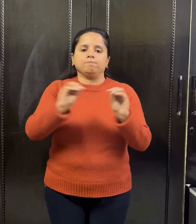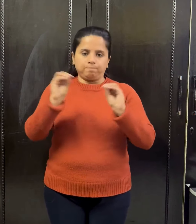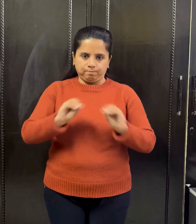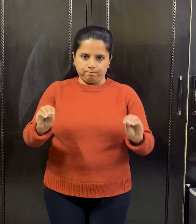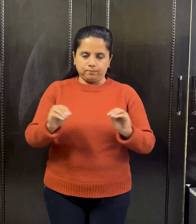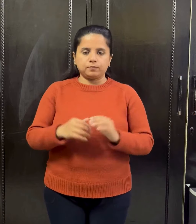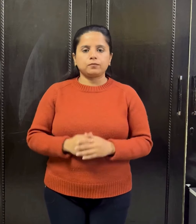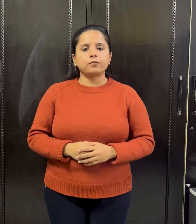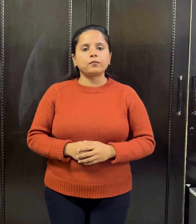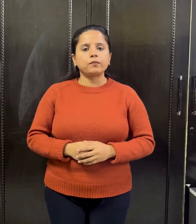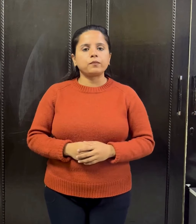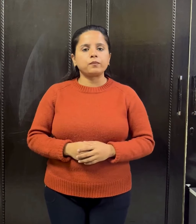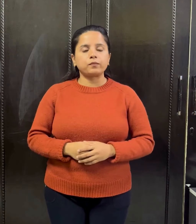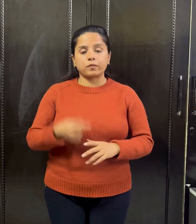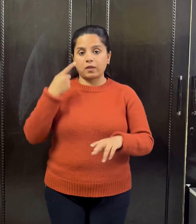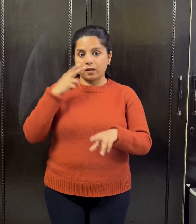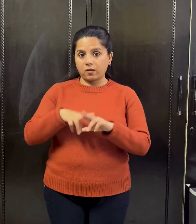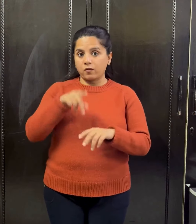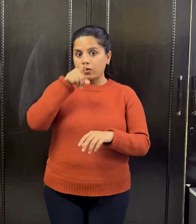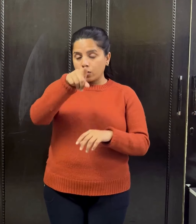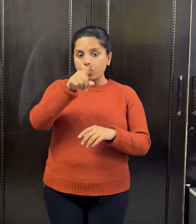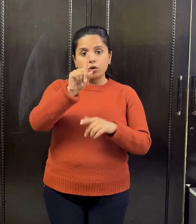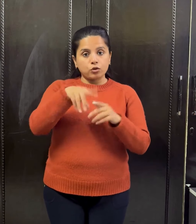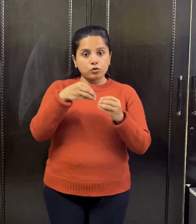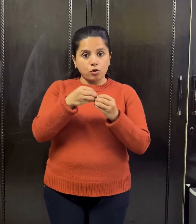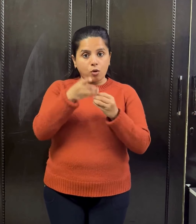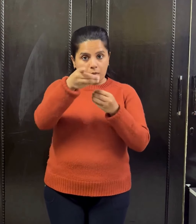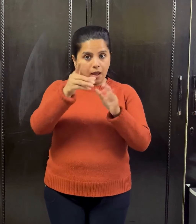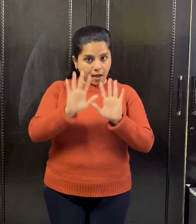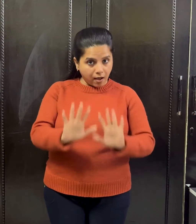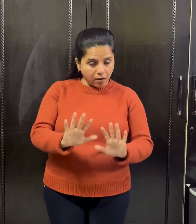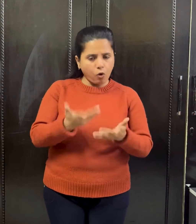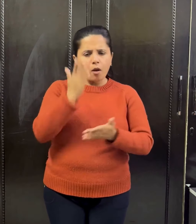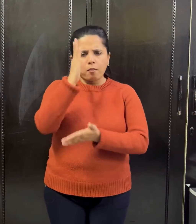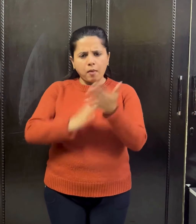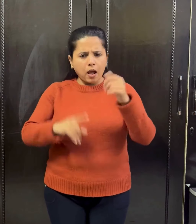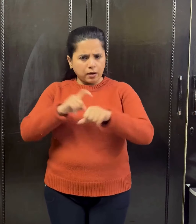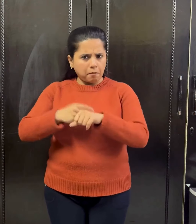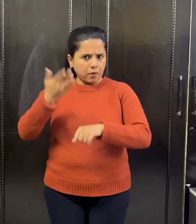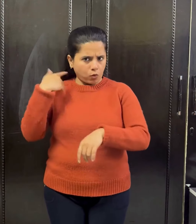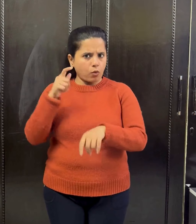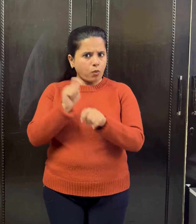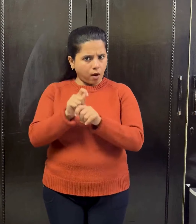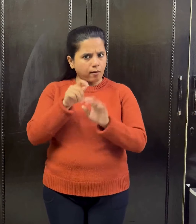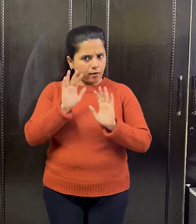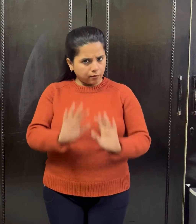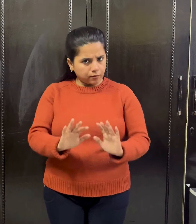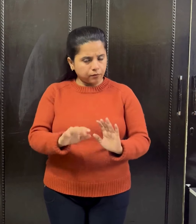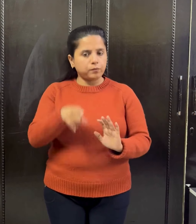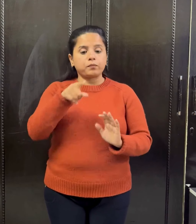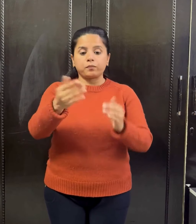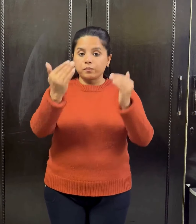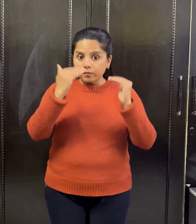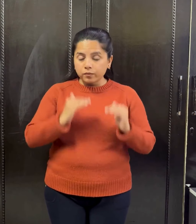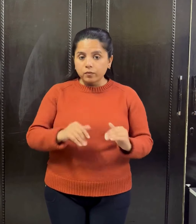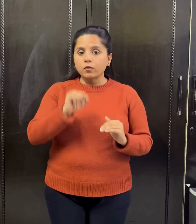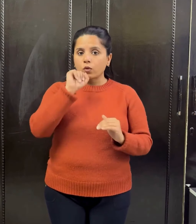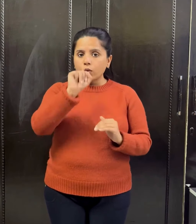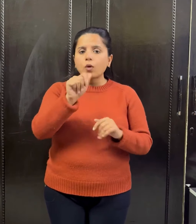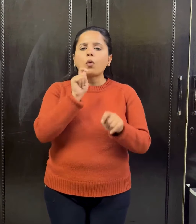अगर आप एम्प्लॉयड या पार्ट टाइम एम्प्लॉयड थे तो अगले प्रश्न में अपने काम का ब्रीफ